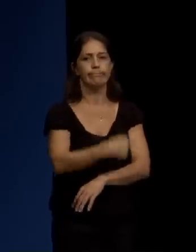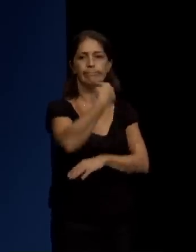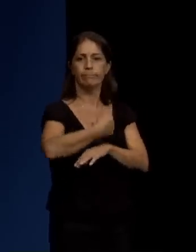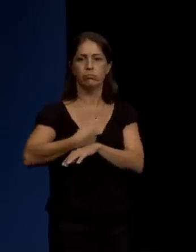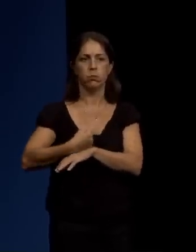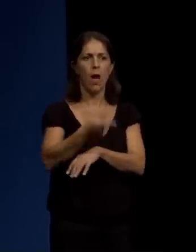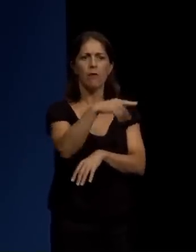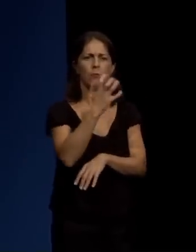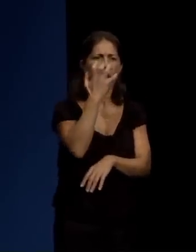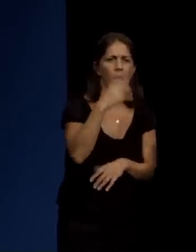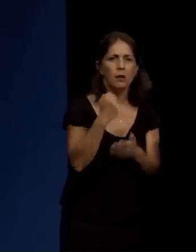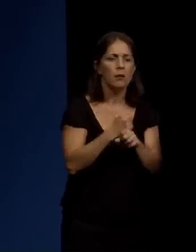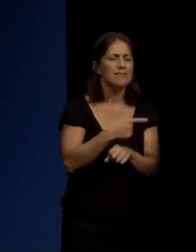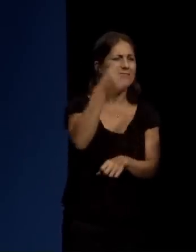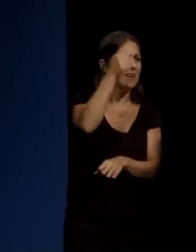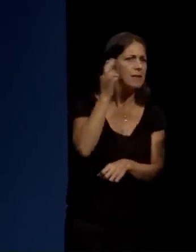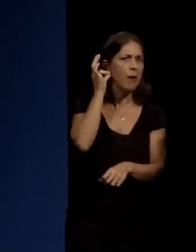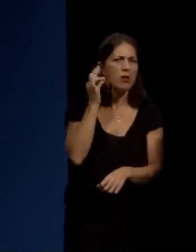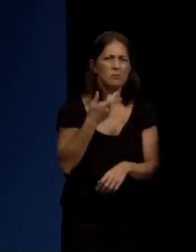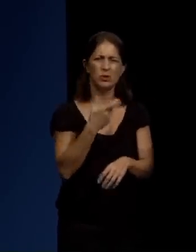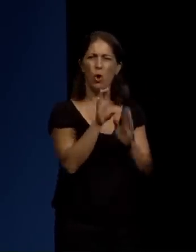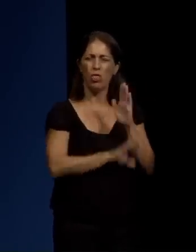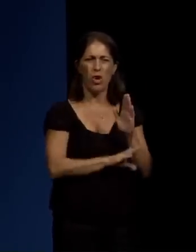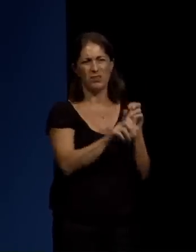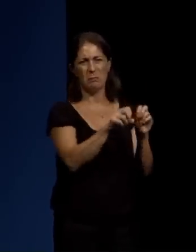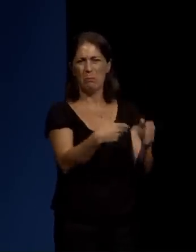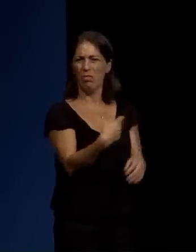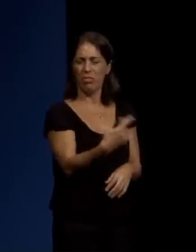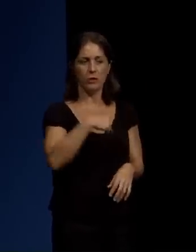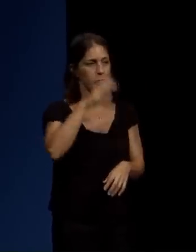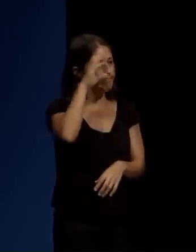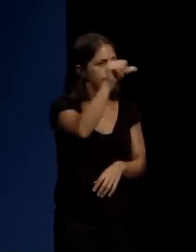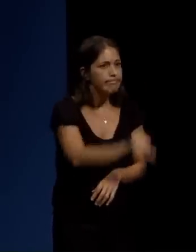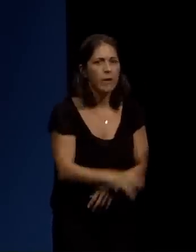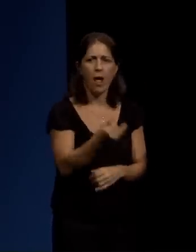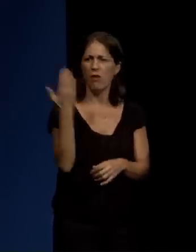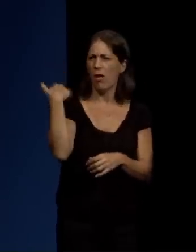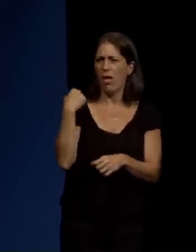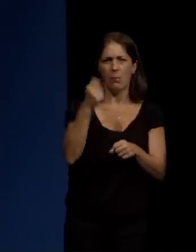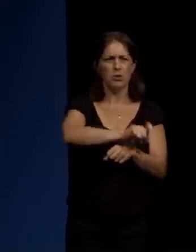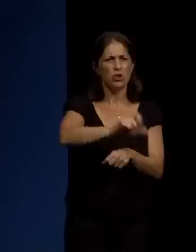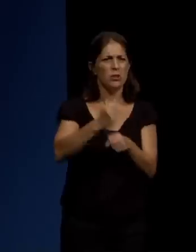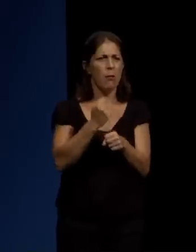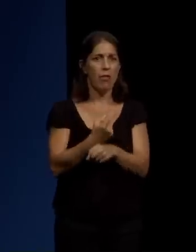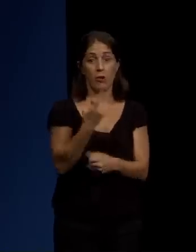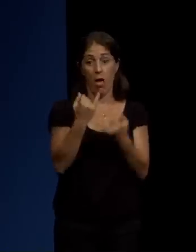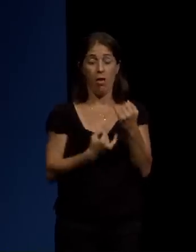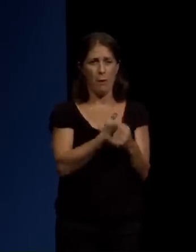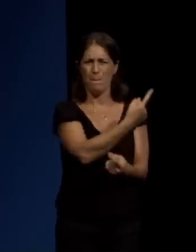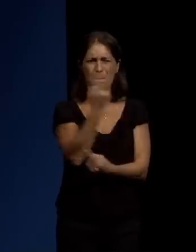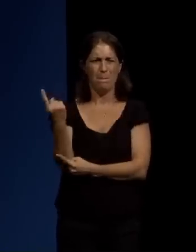o clamor social das traballadoras e traballadores en precario, dos miles de traballadores e traballadoras que perderon o seu emprego nos últimos